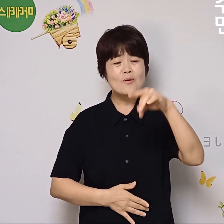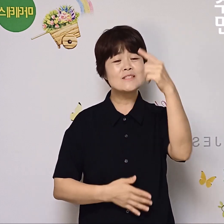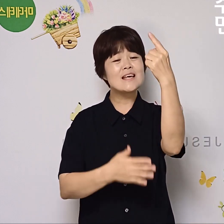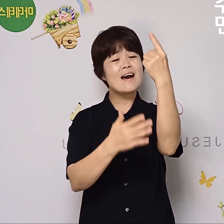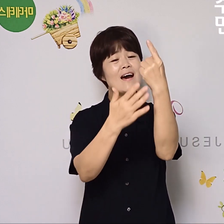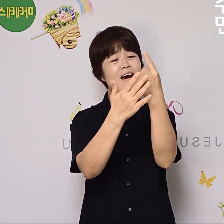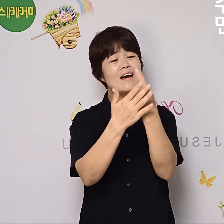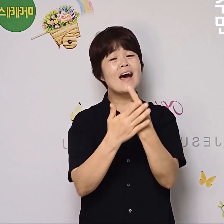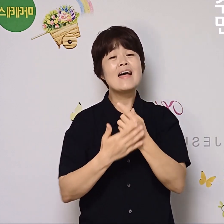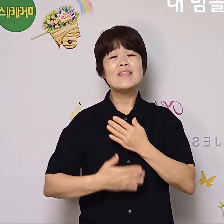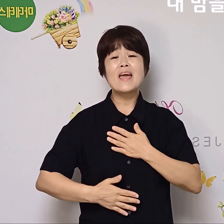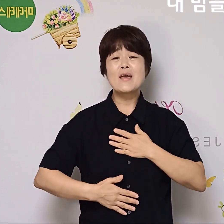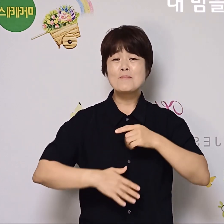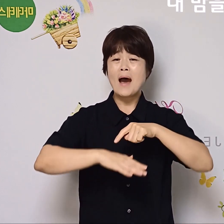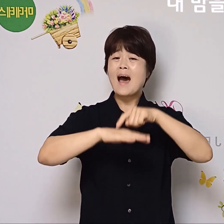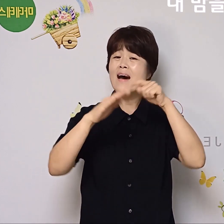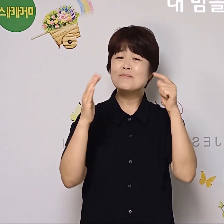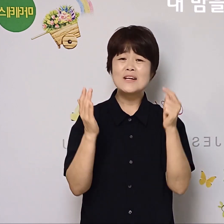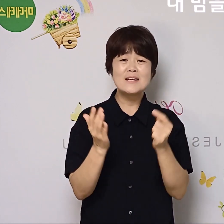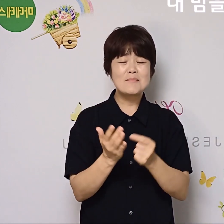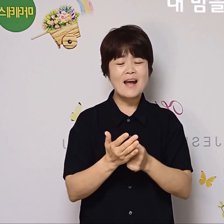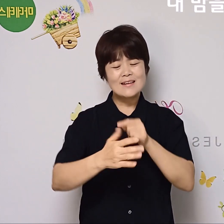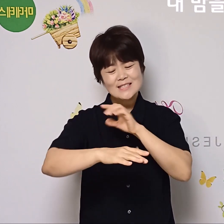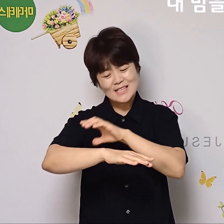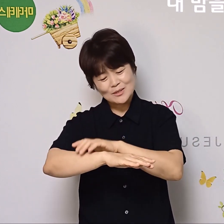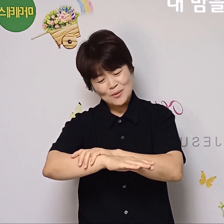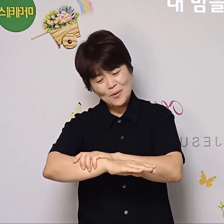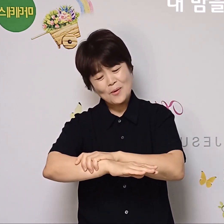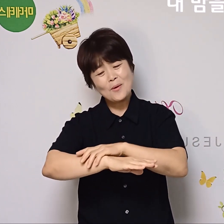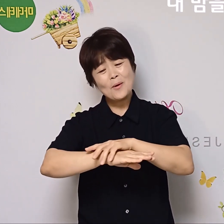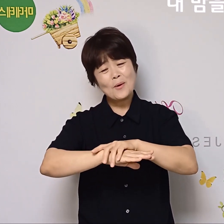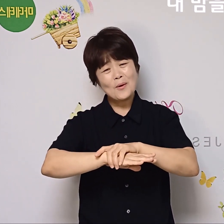오사 내 맘을 만지고